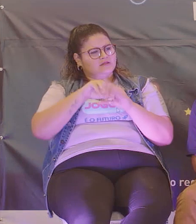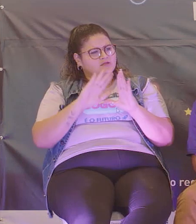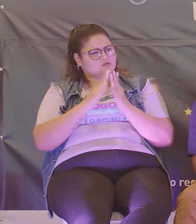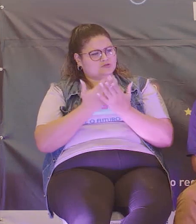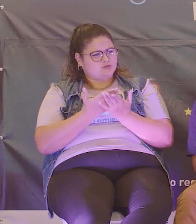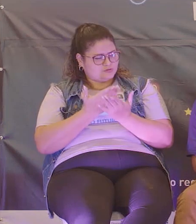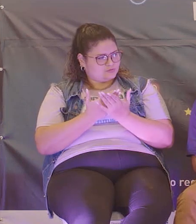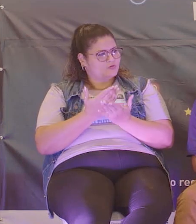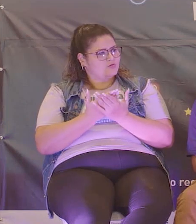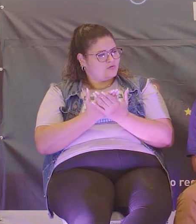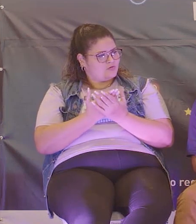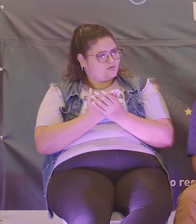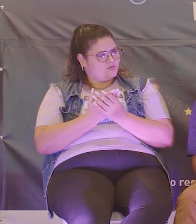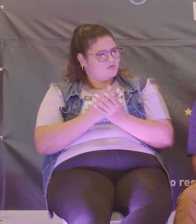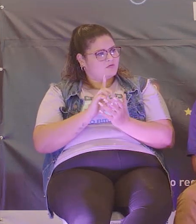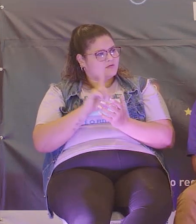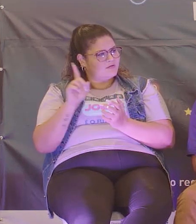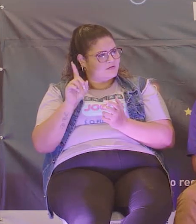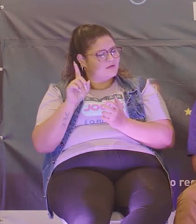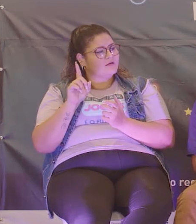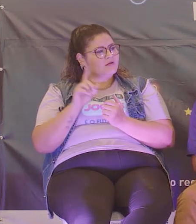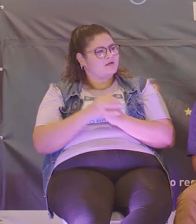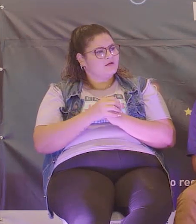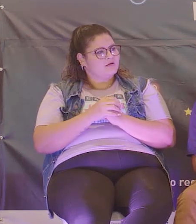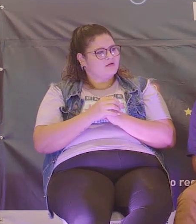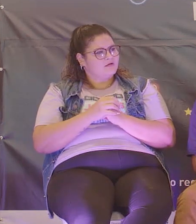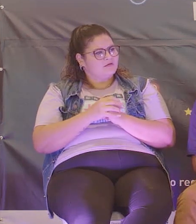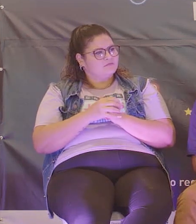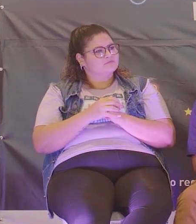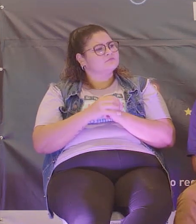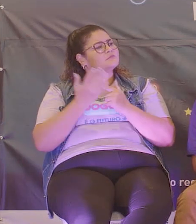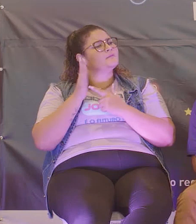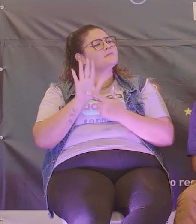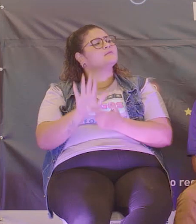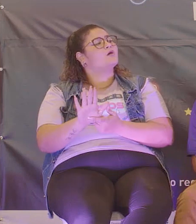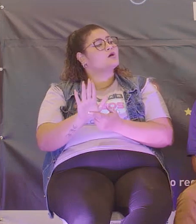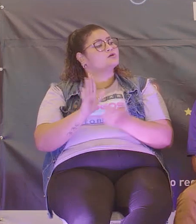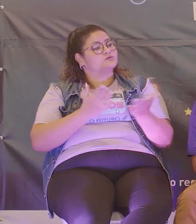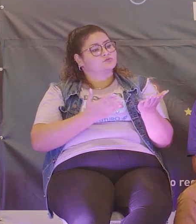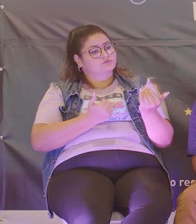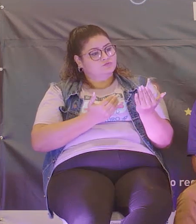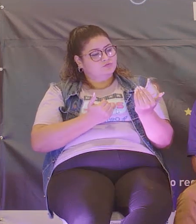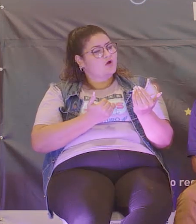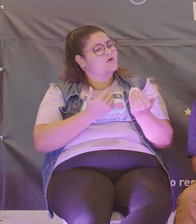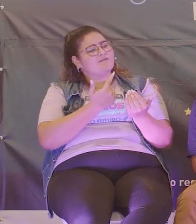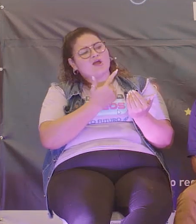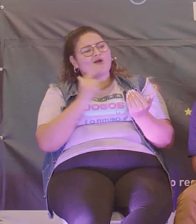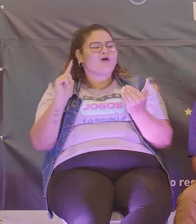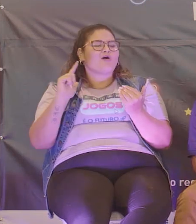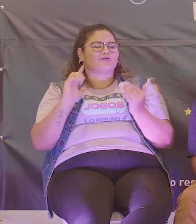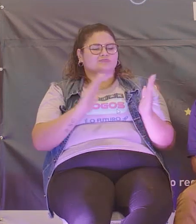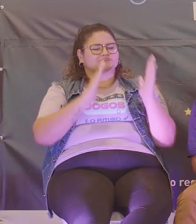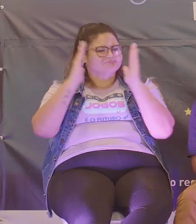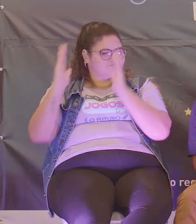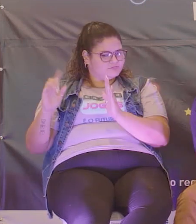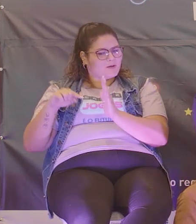Que vai lá na base lá, a gente pode mostrar para aquele jovem, né, um outro lado, né, uma outra coisa que ele pode